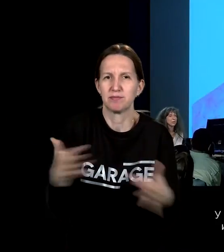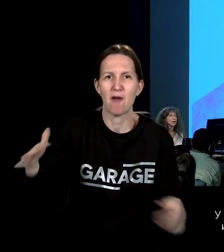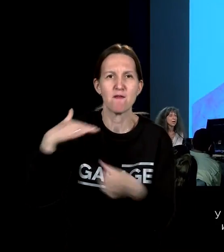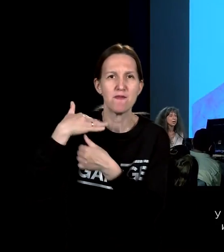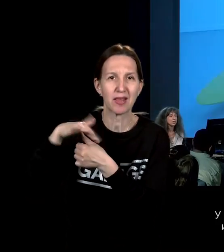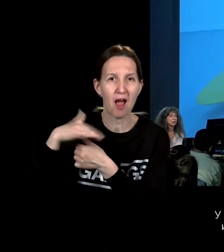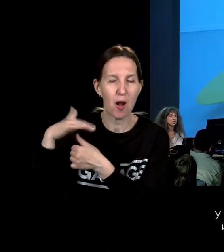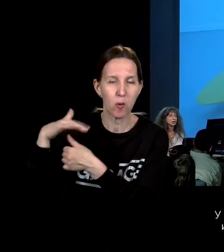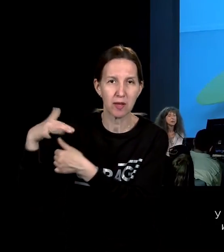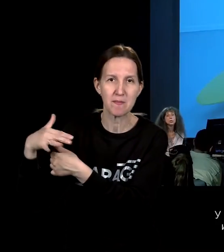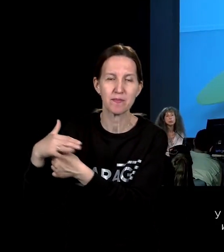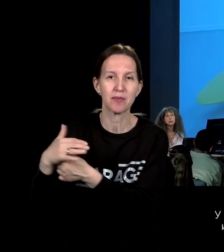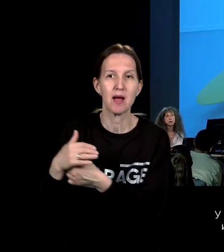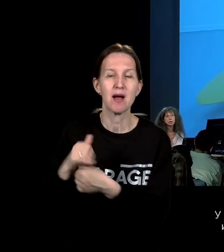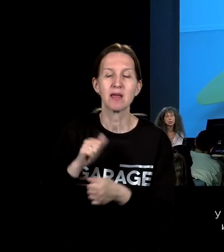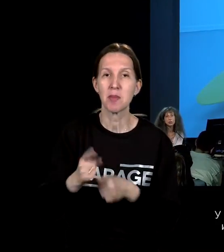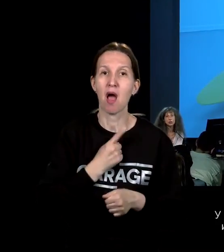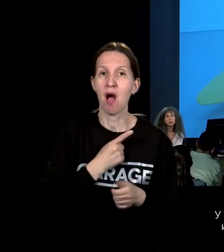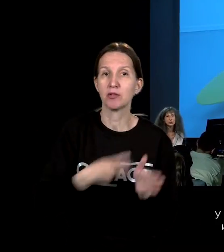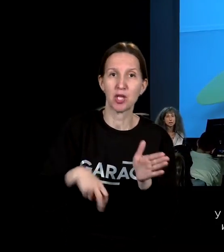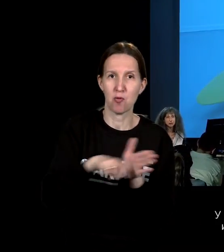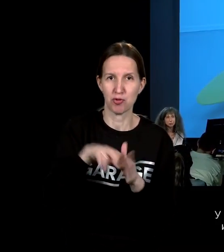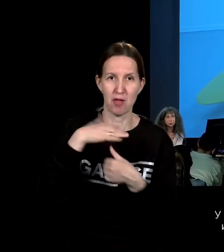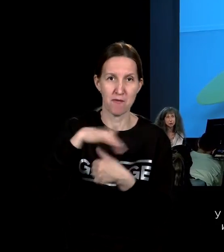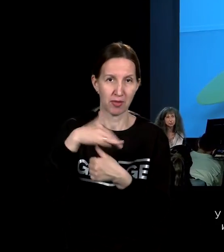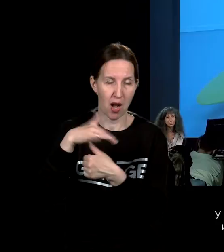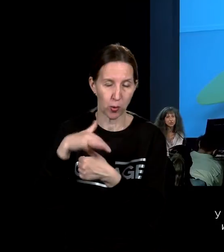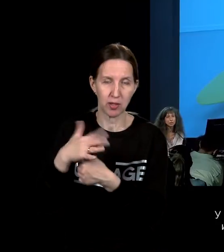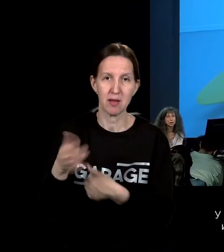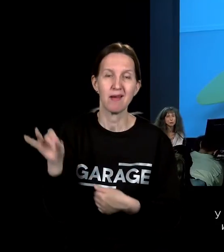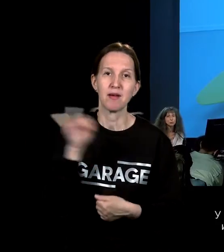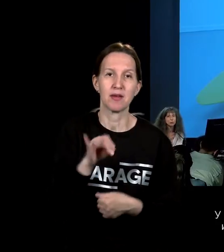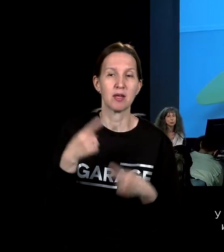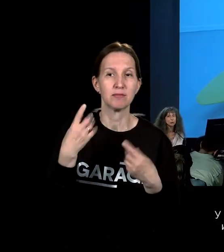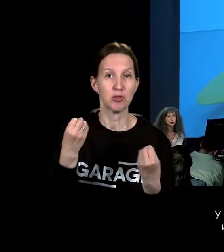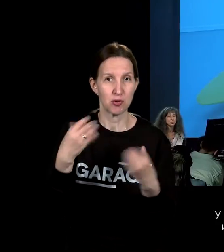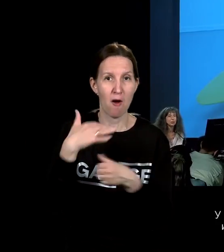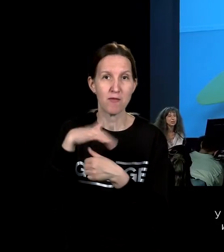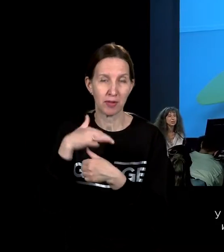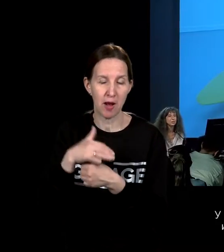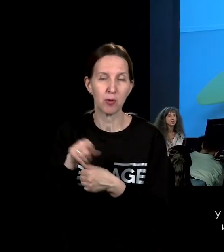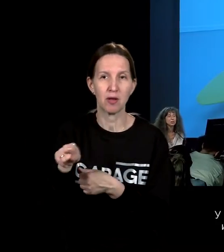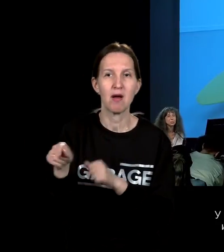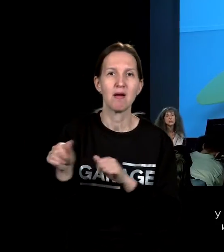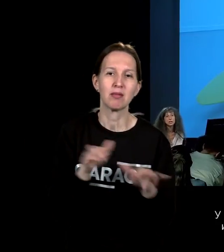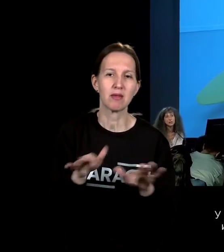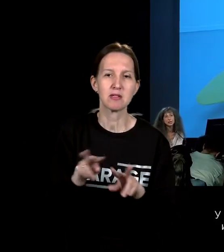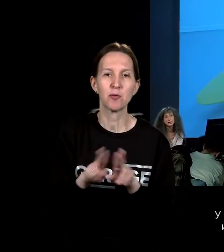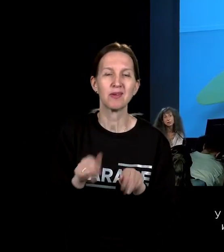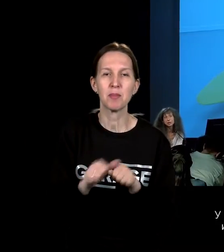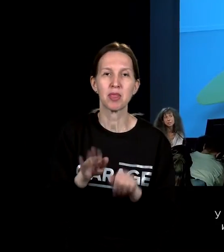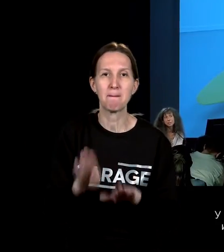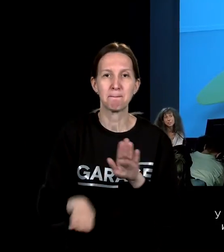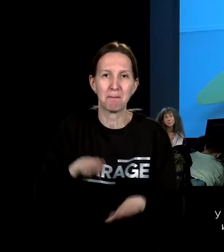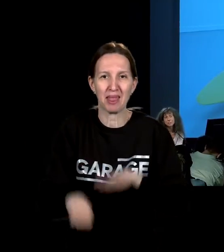вертолеты одиночные, вертолеты, рассчитанные на одного человека, и вертолеты, которые должны были действовать на педальной